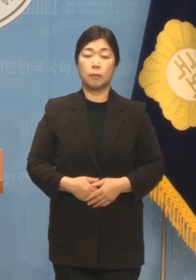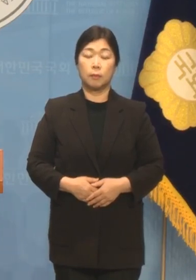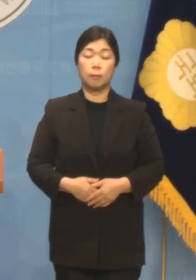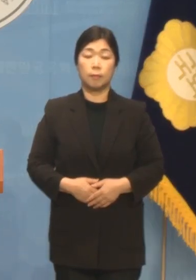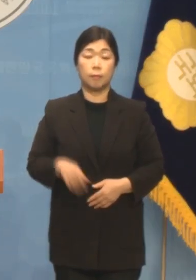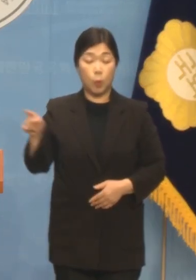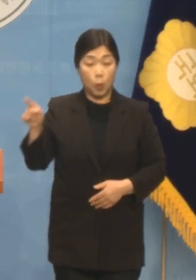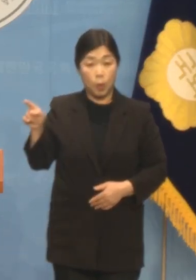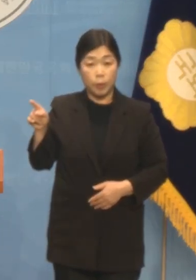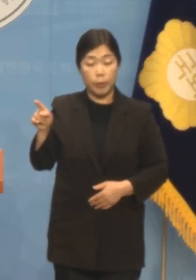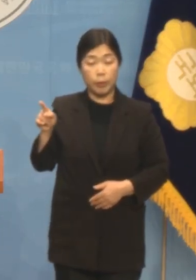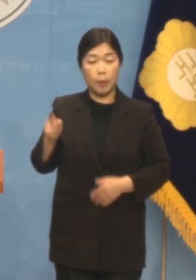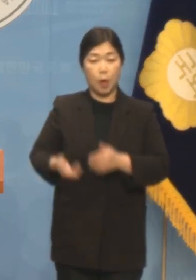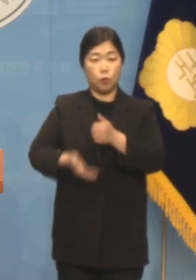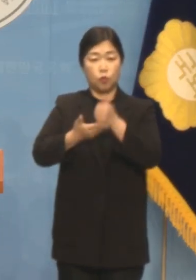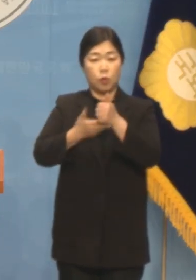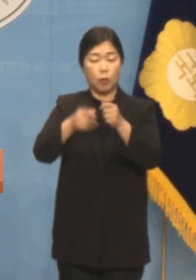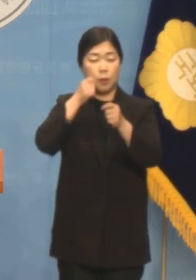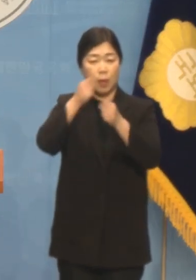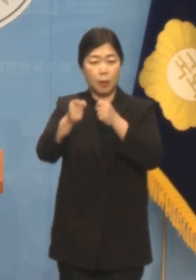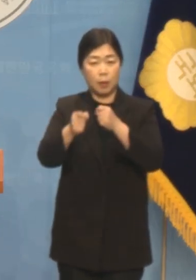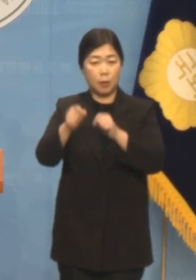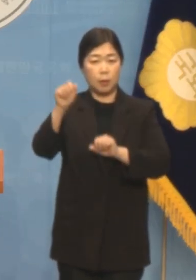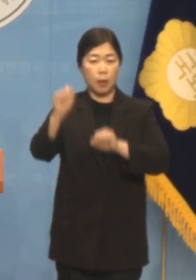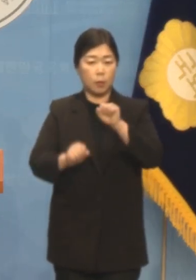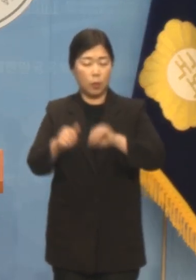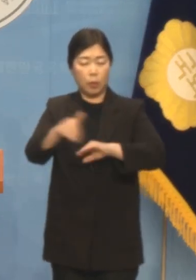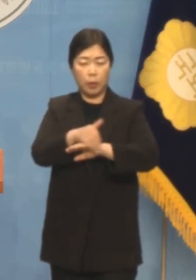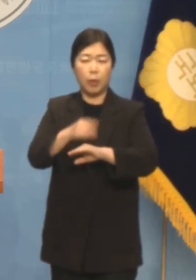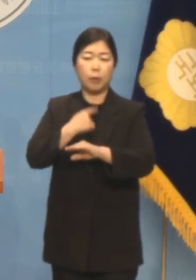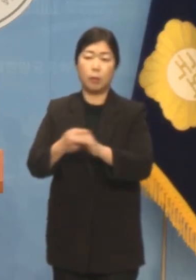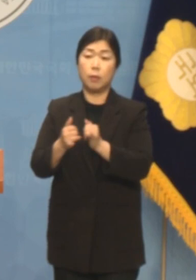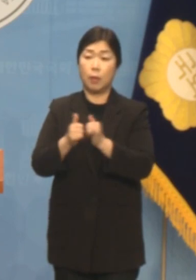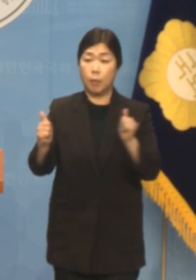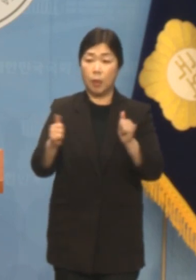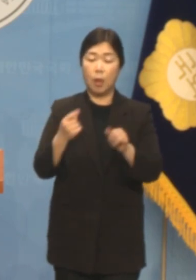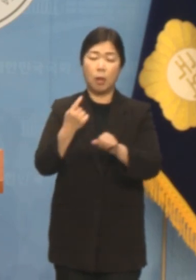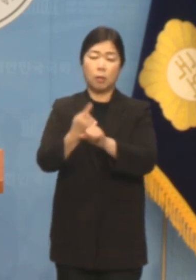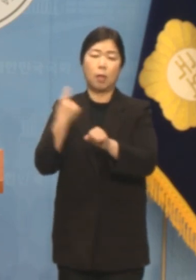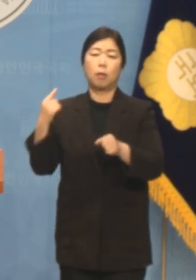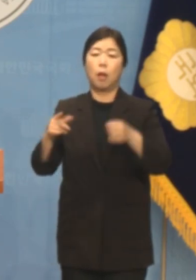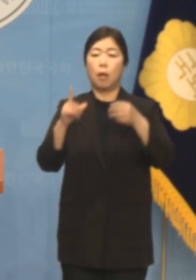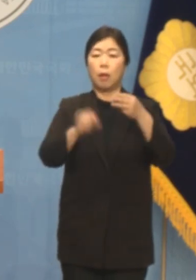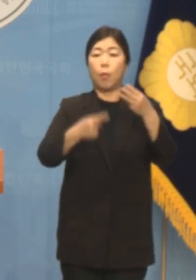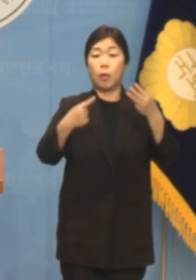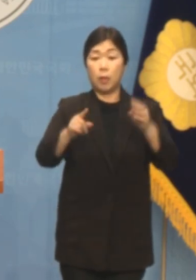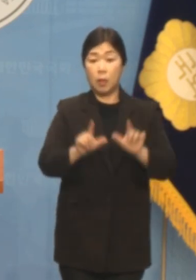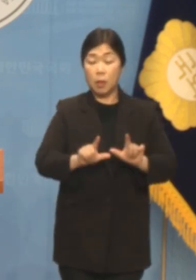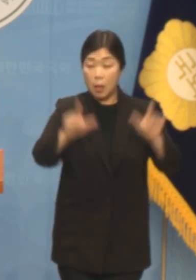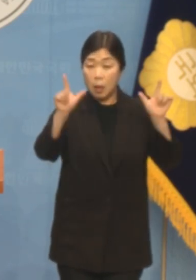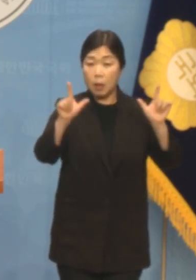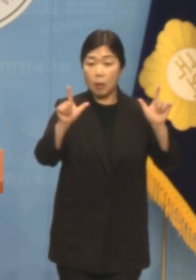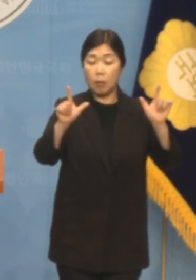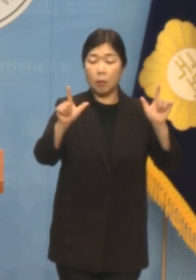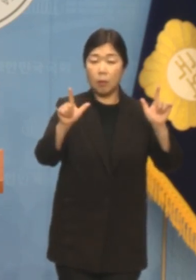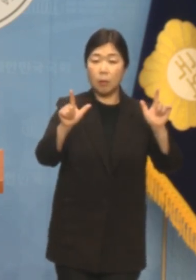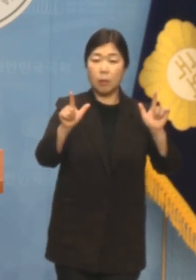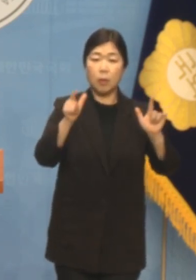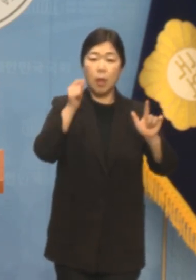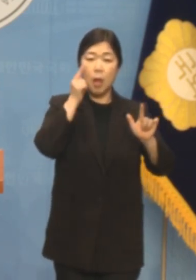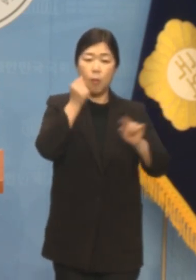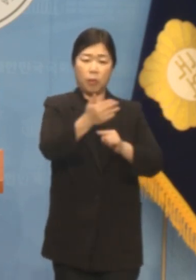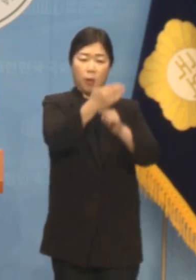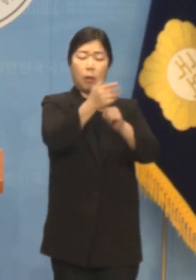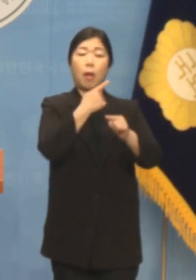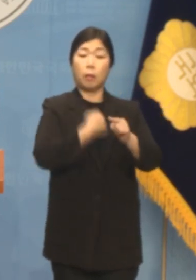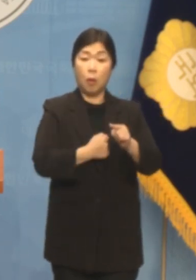즉, 이번 공천 사기극을 벌인 자들이 작년 3.1절 일장기 게시 부부라는 사실을